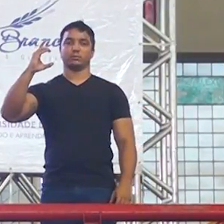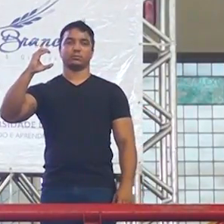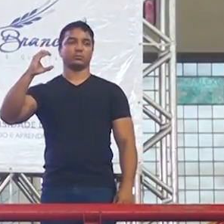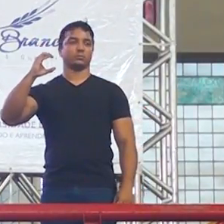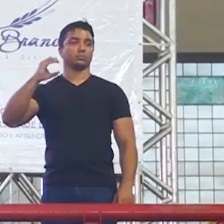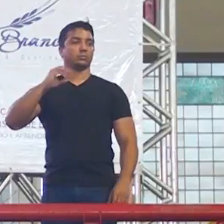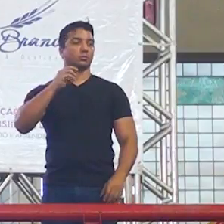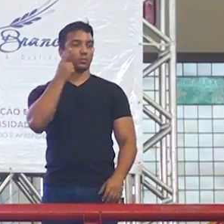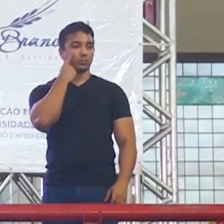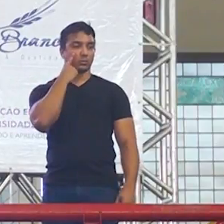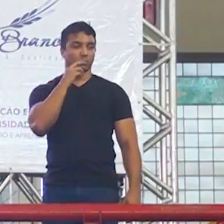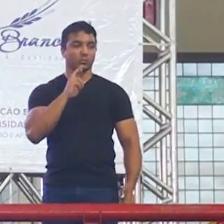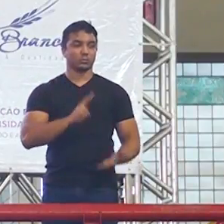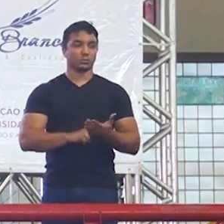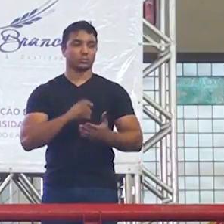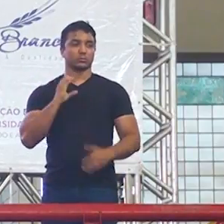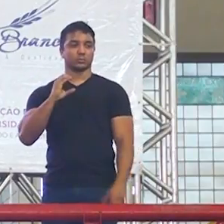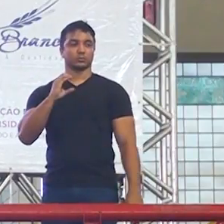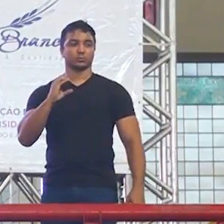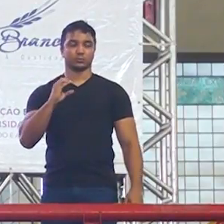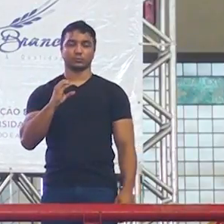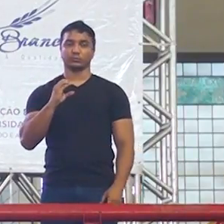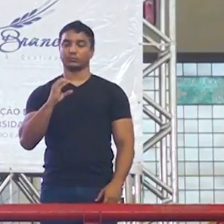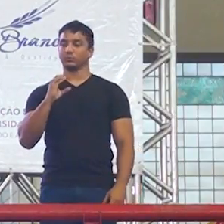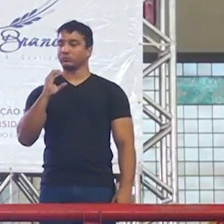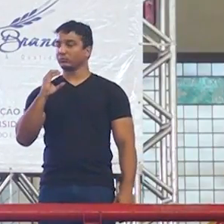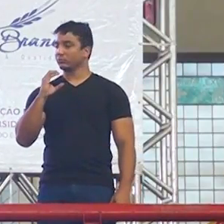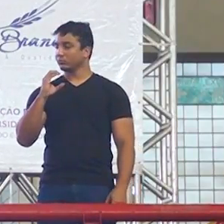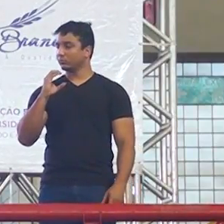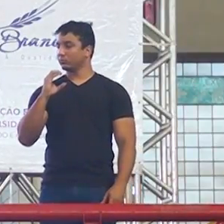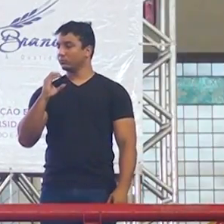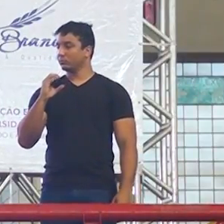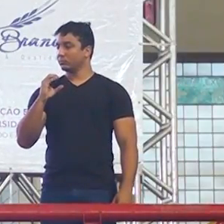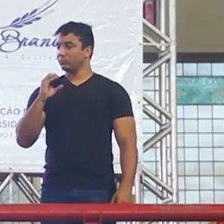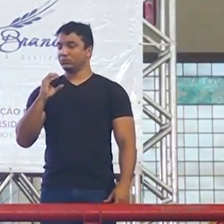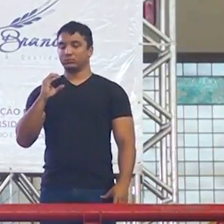para a letra C, vai. Todo mundo para a letra C.